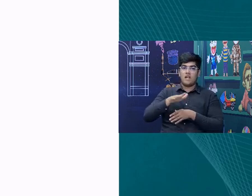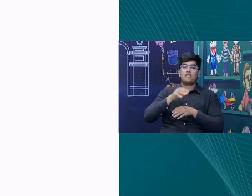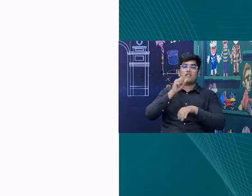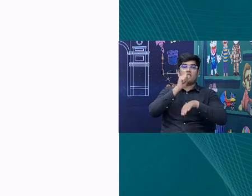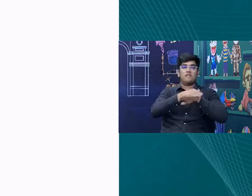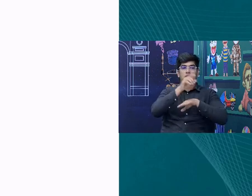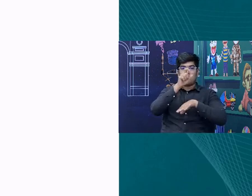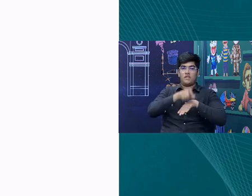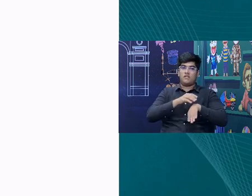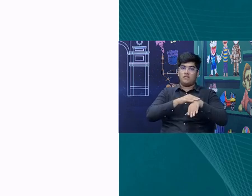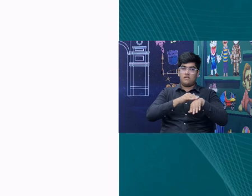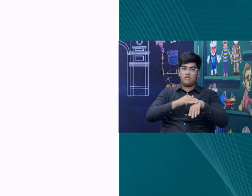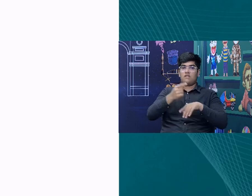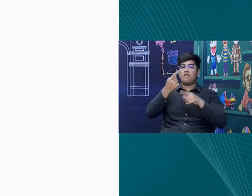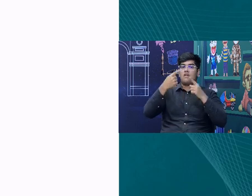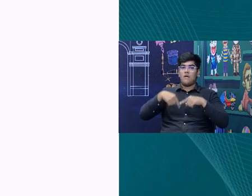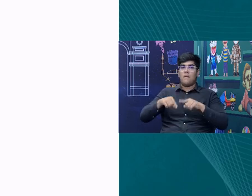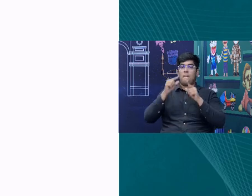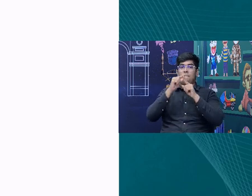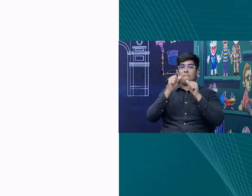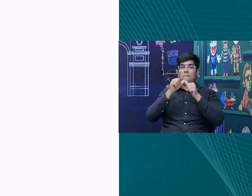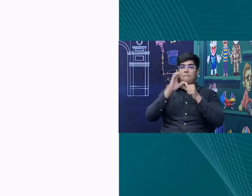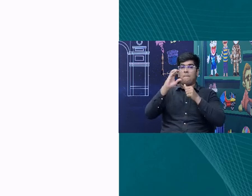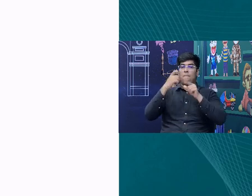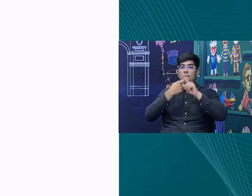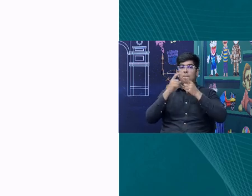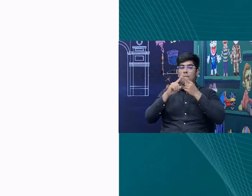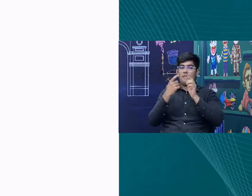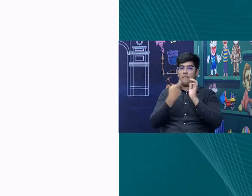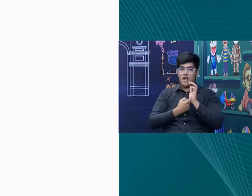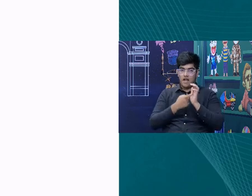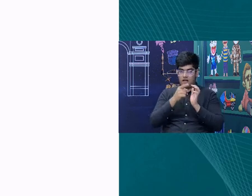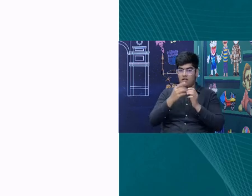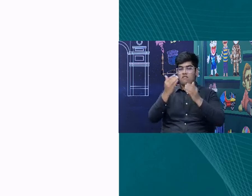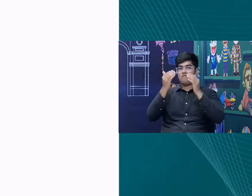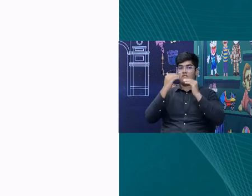पोस्ट कार्ड जी